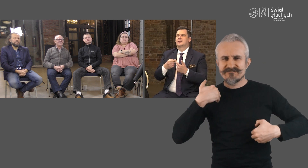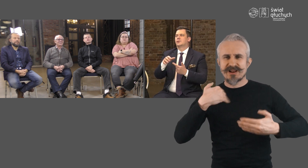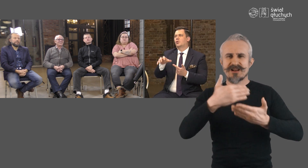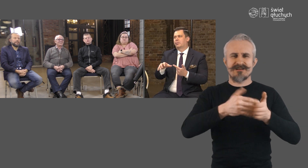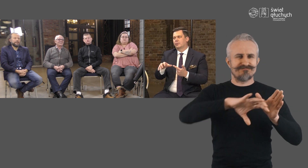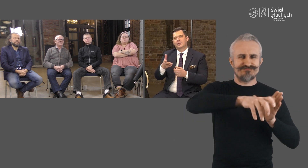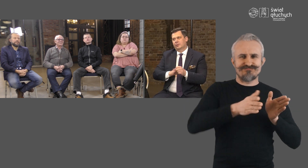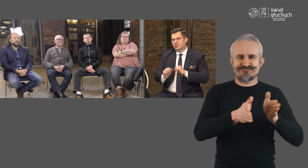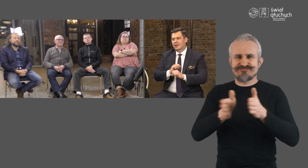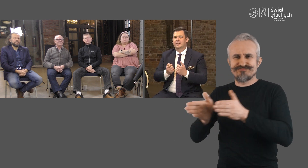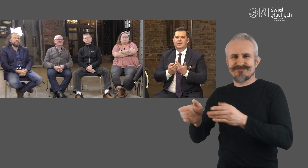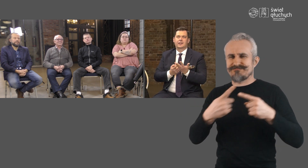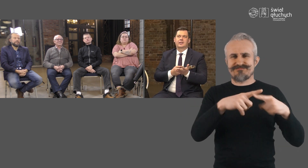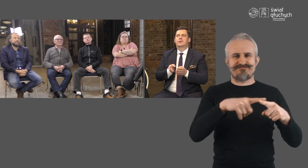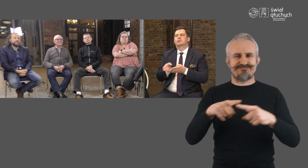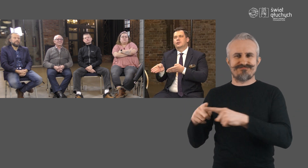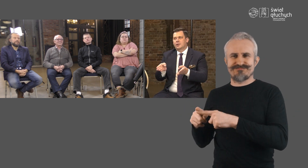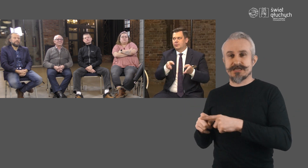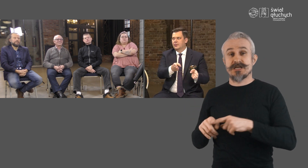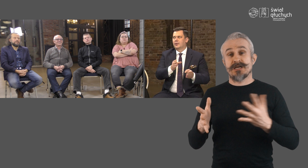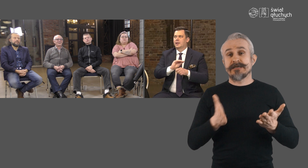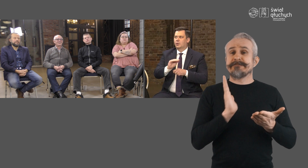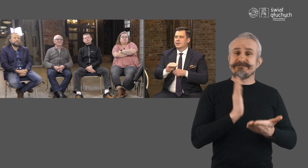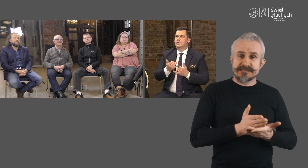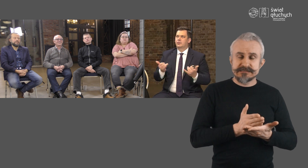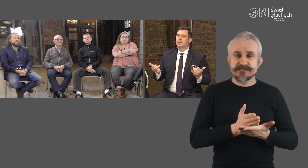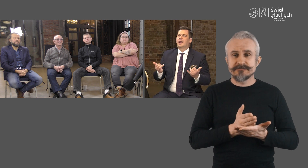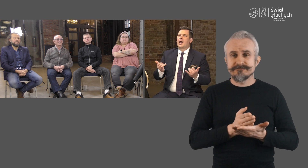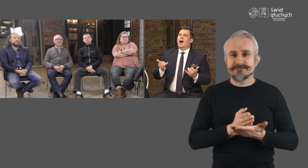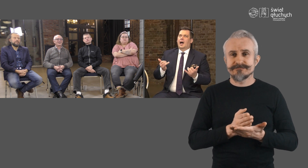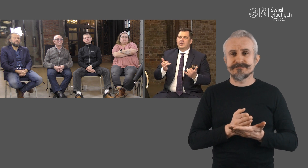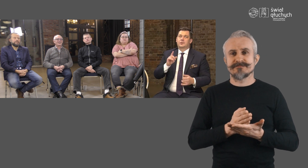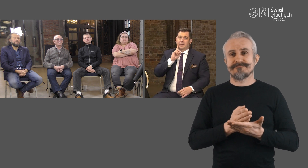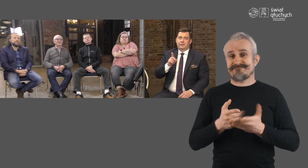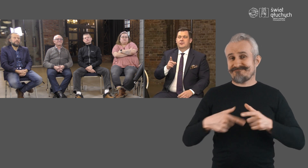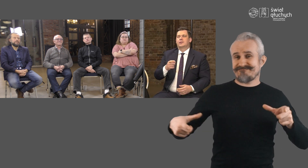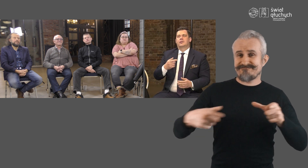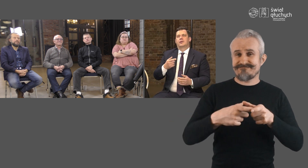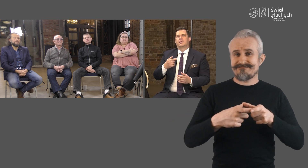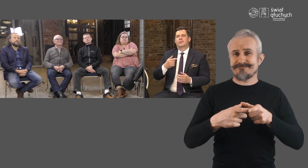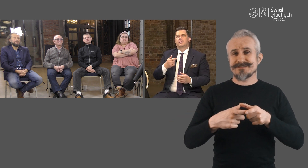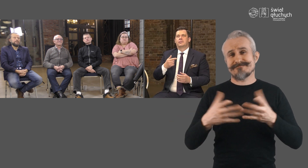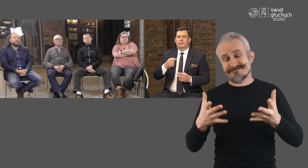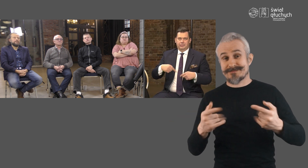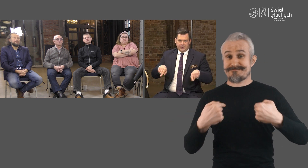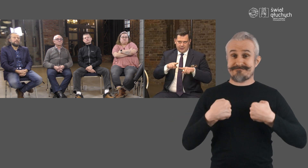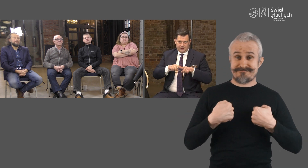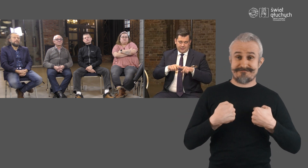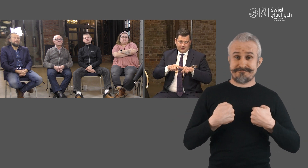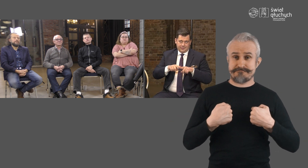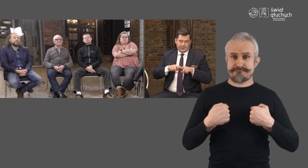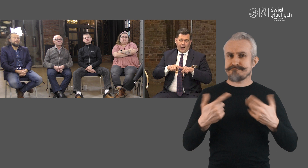ZUS-em, z grupą niepełnosprawnych itd., przydział edukacji w ogóle, ale to prawda, że